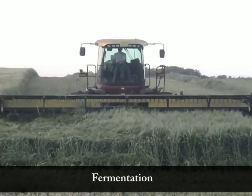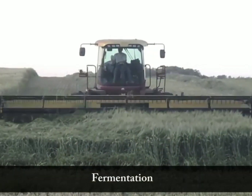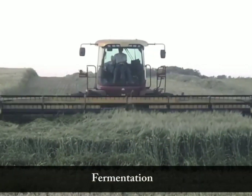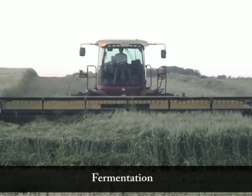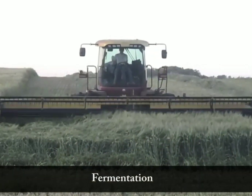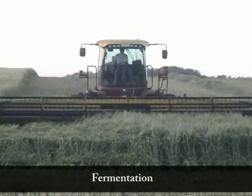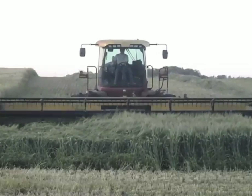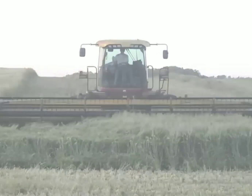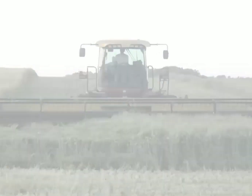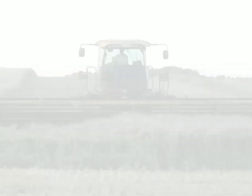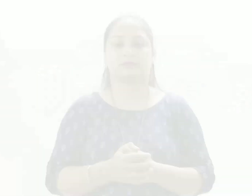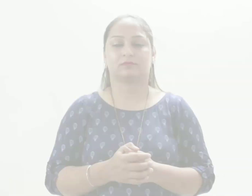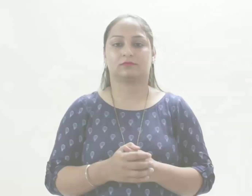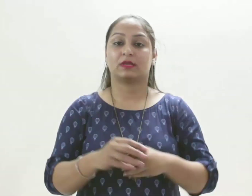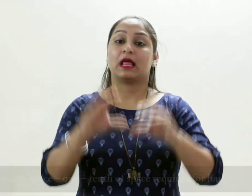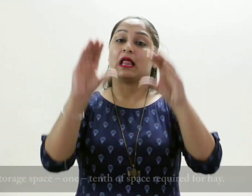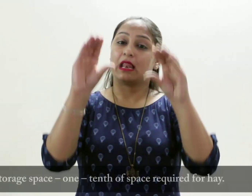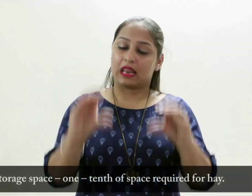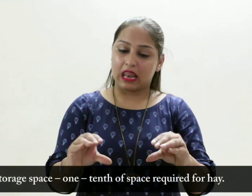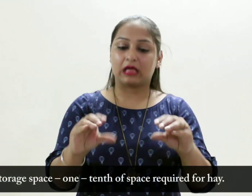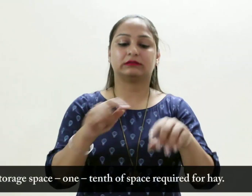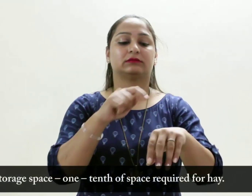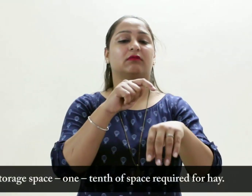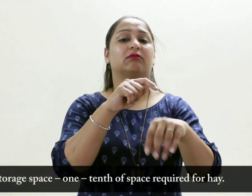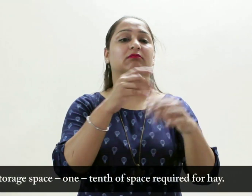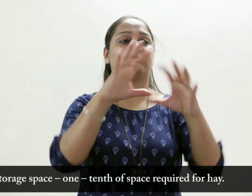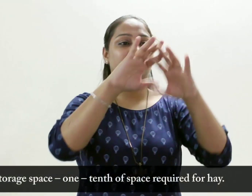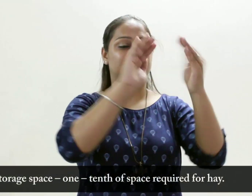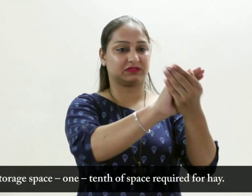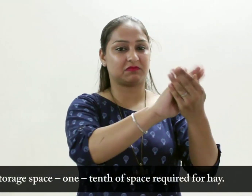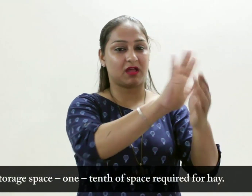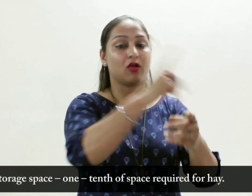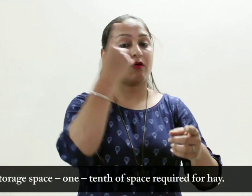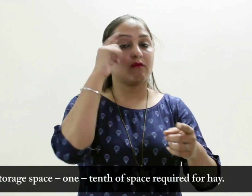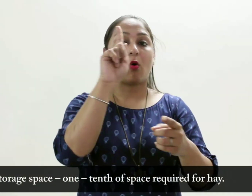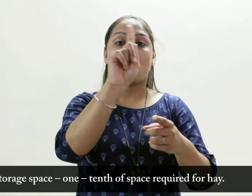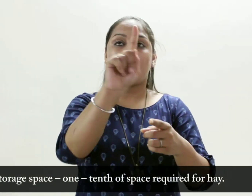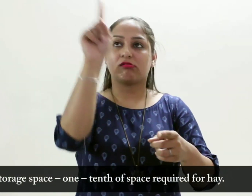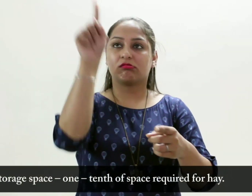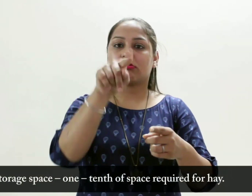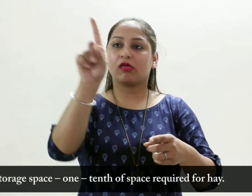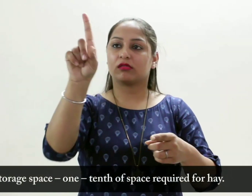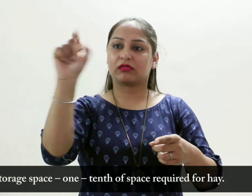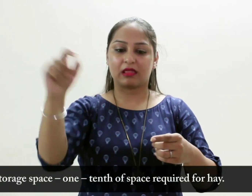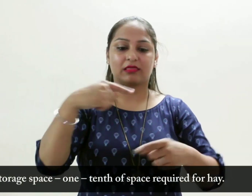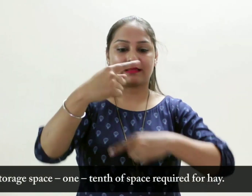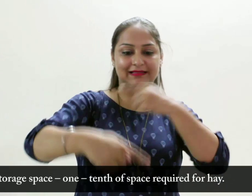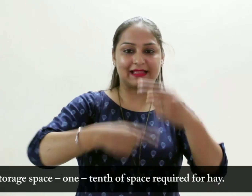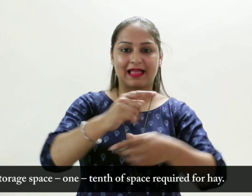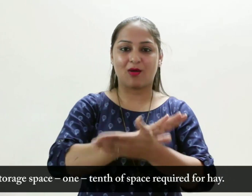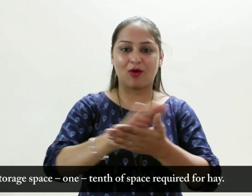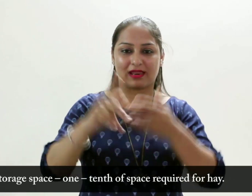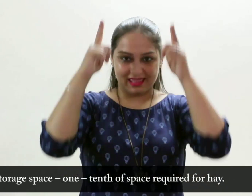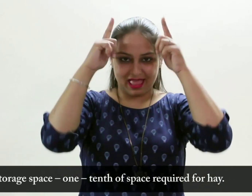उपद्रव। कम संग्रहण स्थान, 1/10वें स्थान की आवश्यकता होती है।